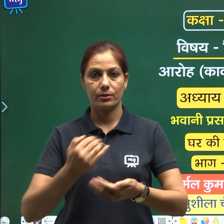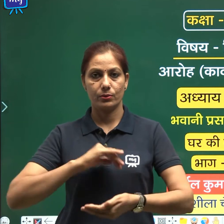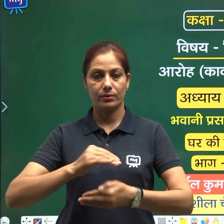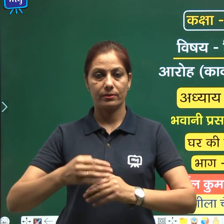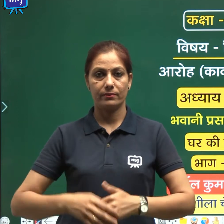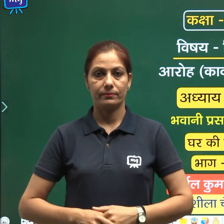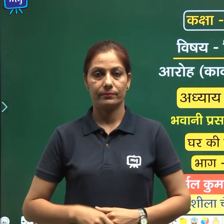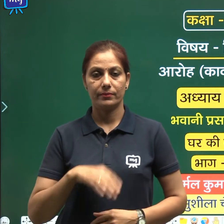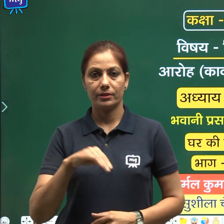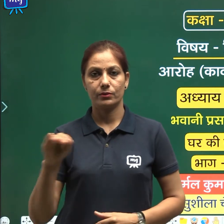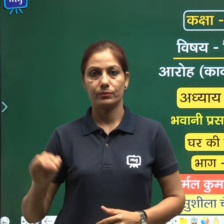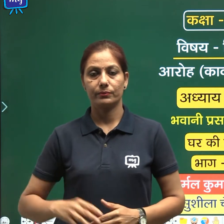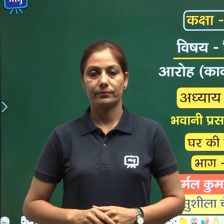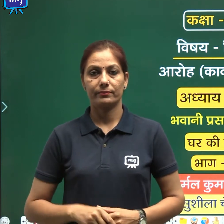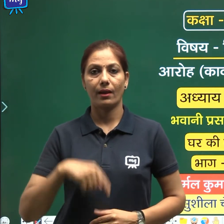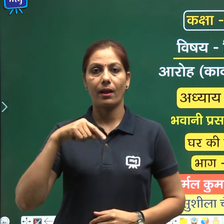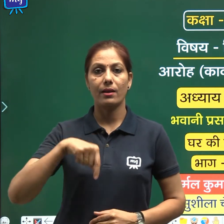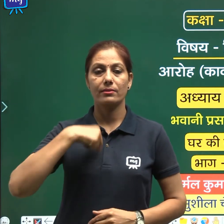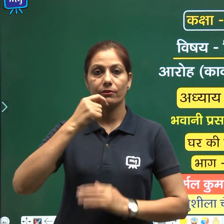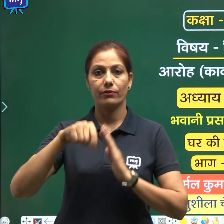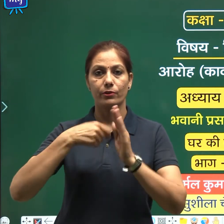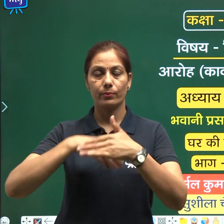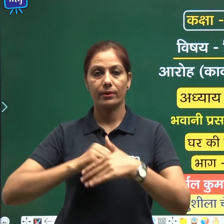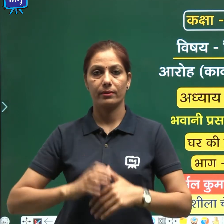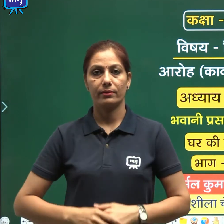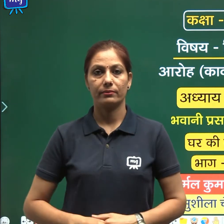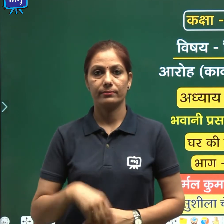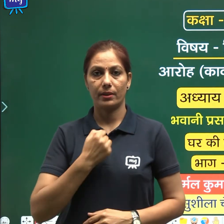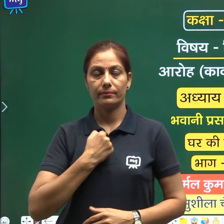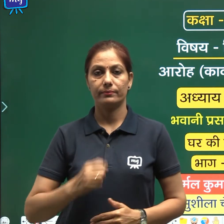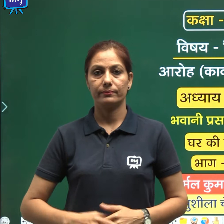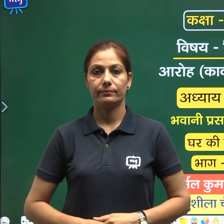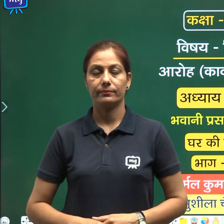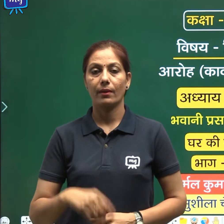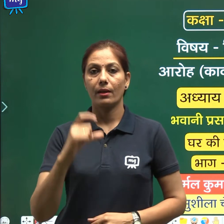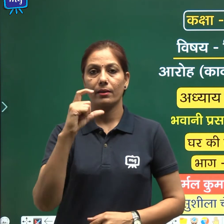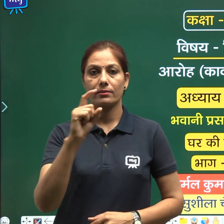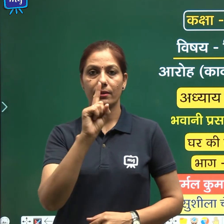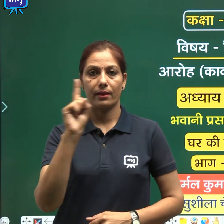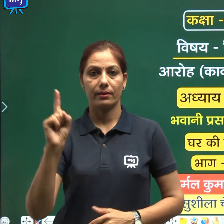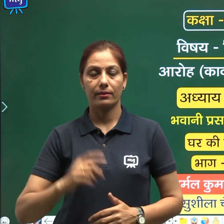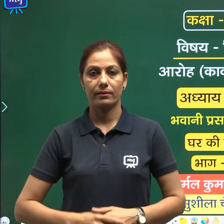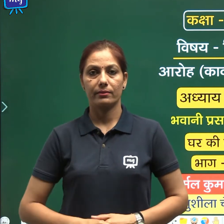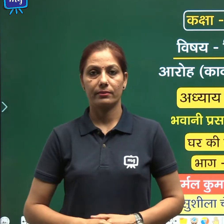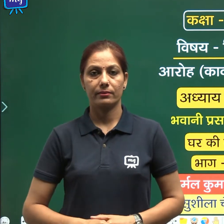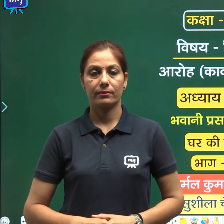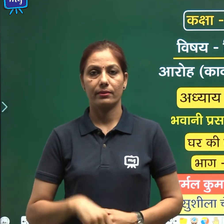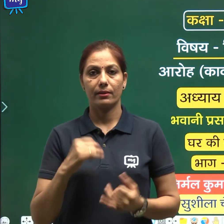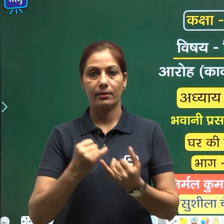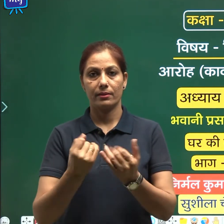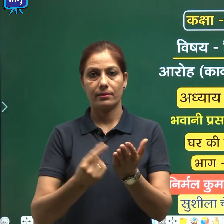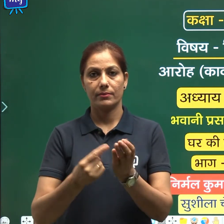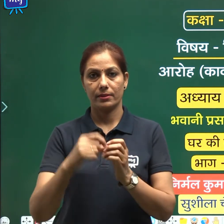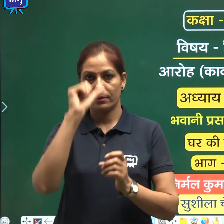चौधरी। बच्चों, आज के वीडियो में हम कक्षा 11 की हिंदी विषय